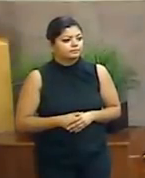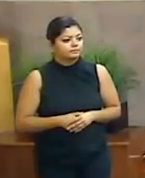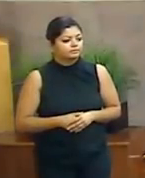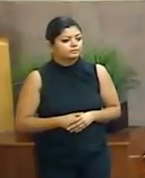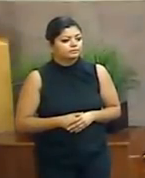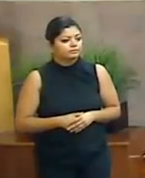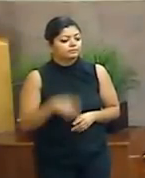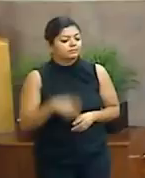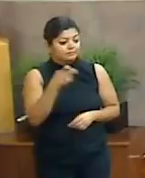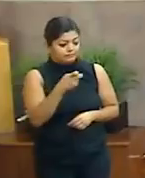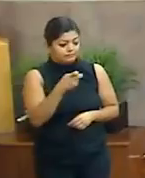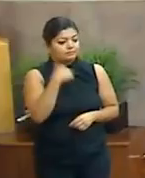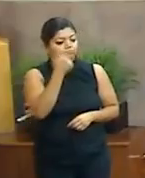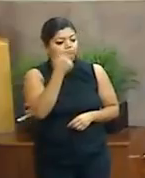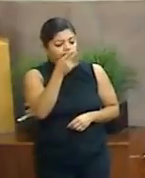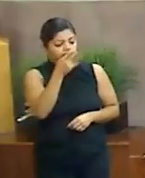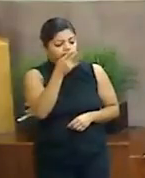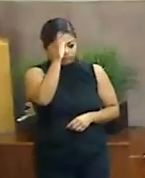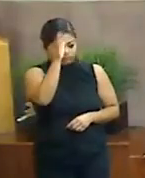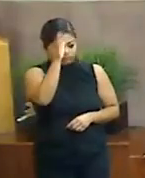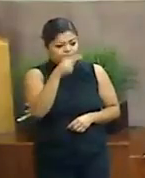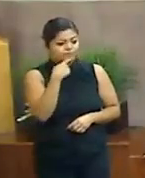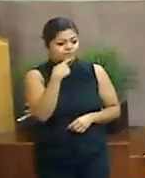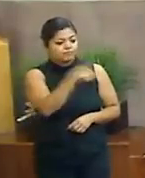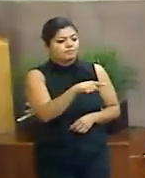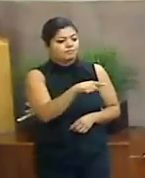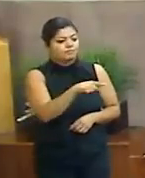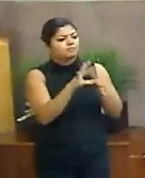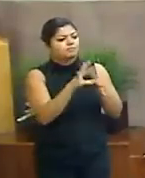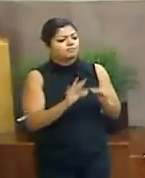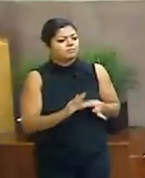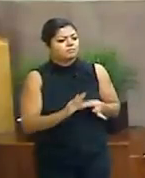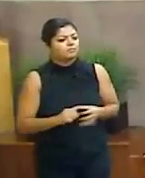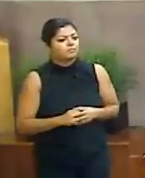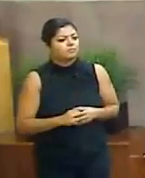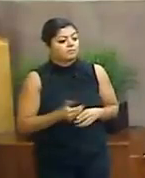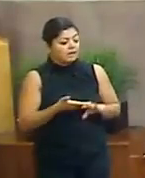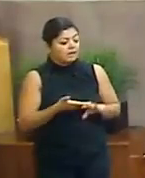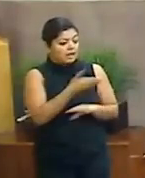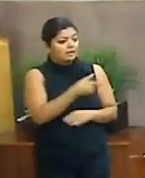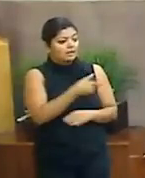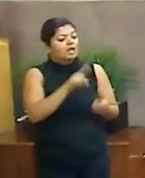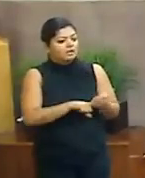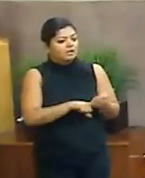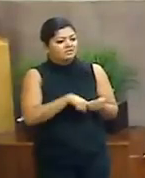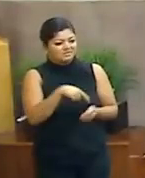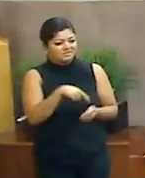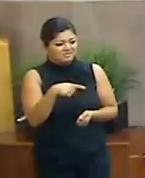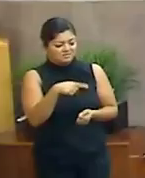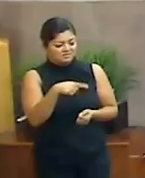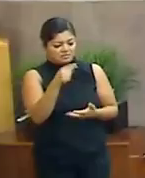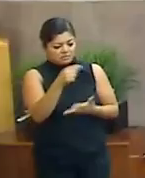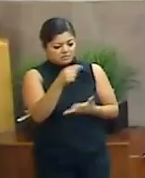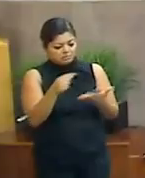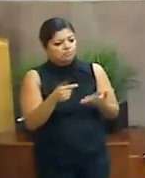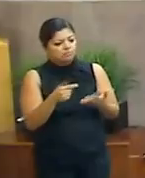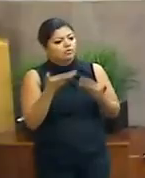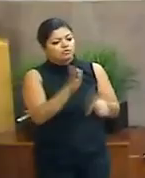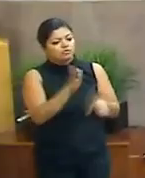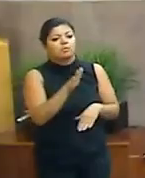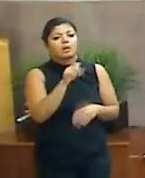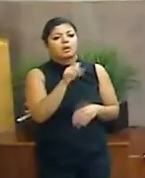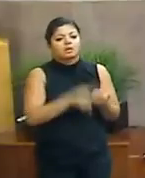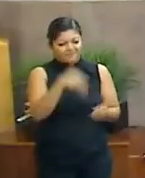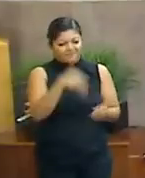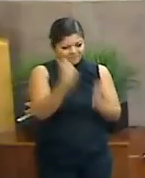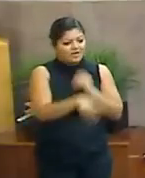la consulta propone confirmar el acto reclamado a saber lo anterior ya que los reproches que se hicieron variar respecto a que no se habían